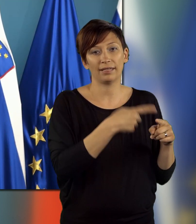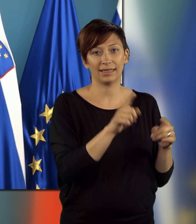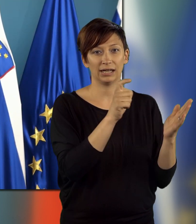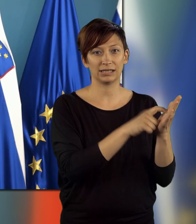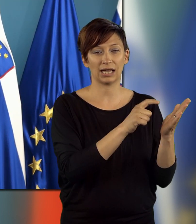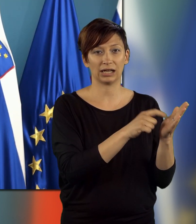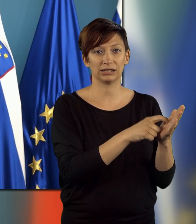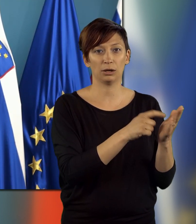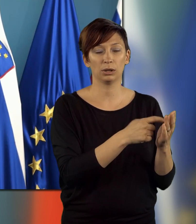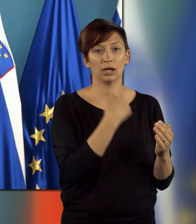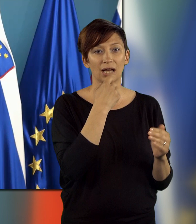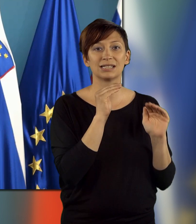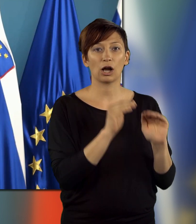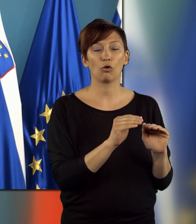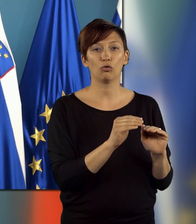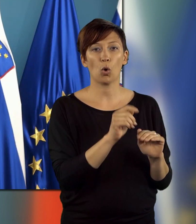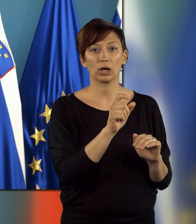zahtev zagovornika